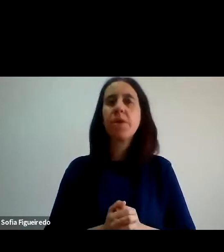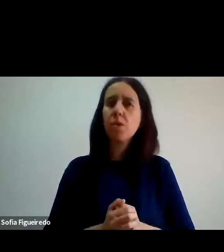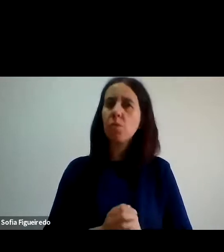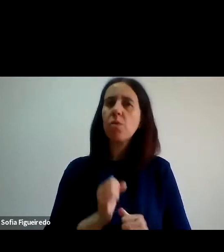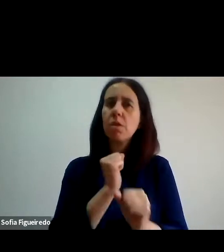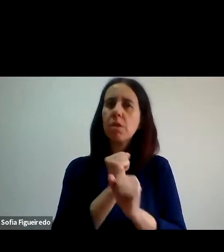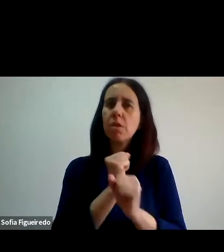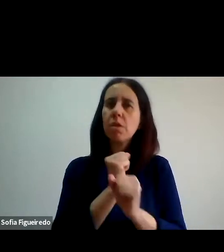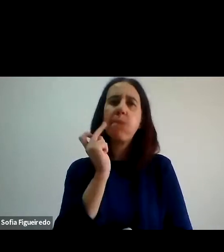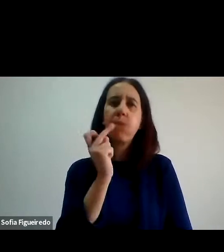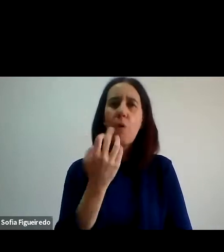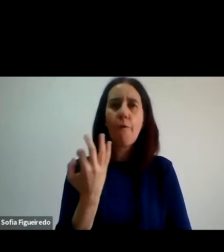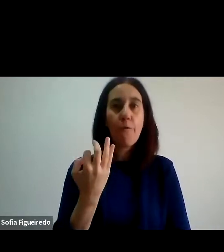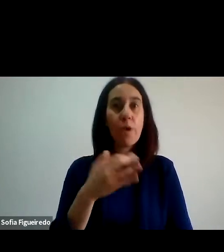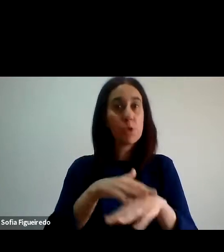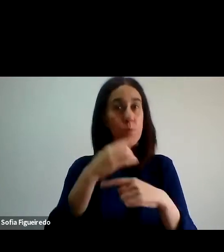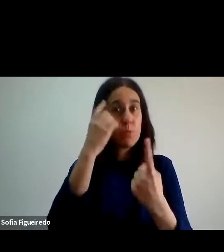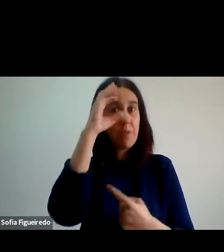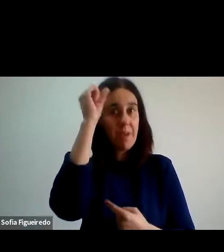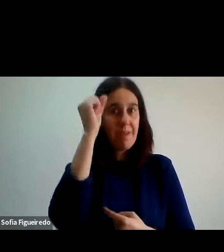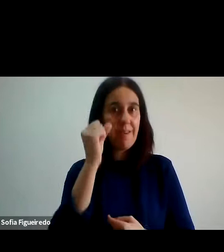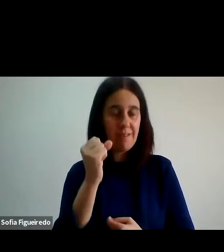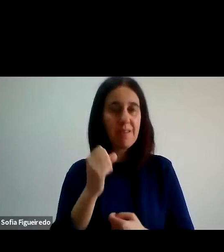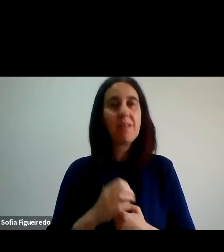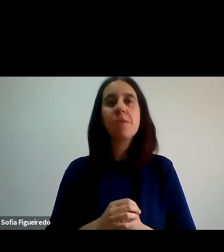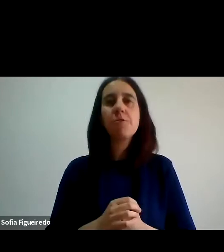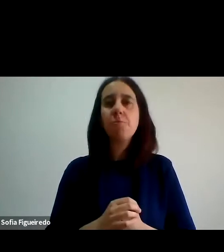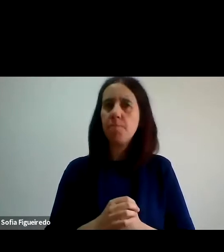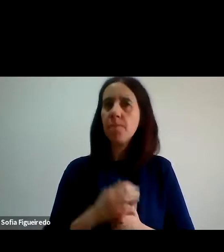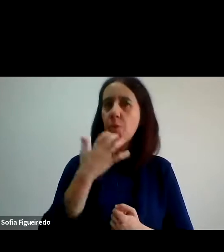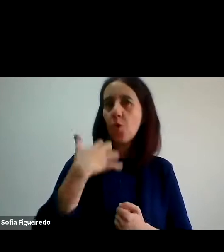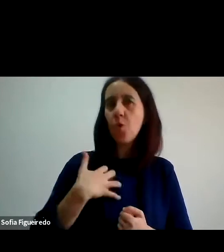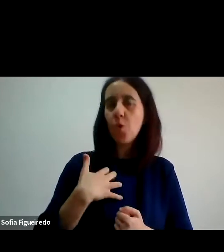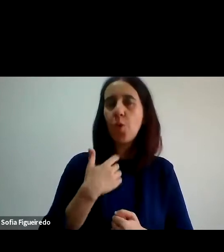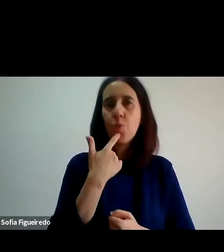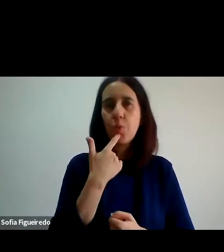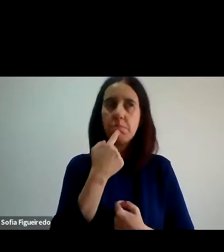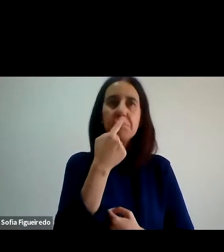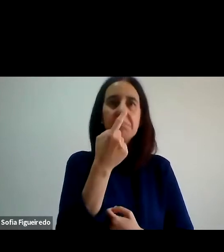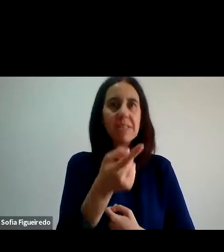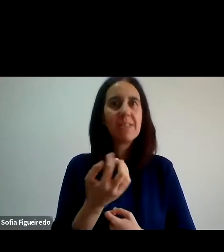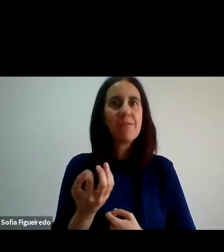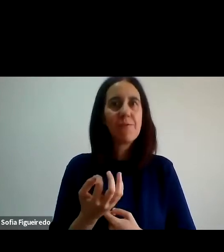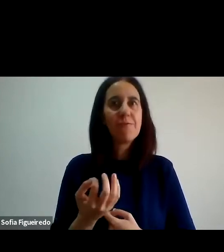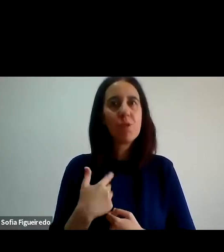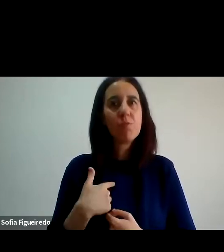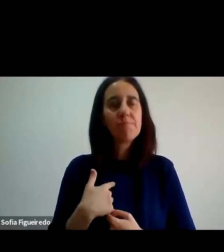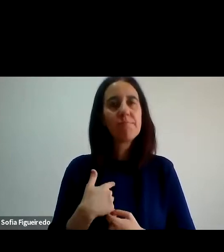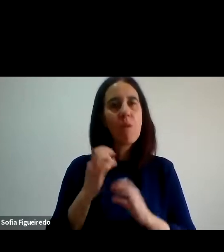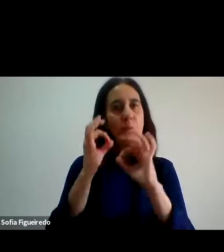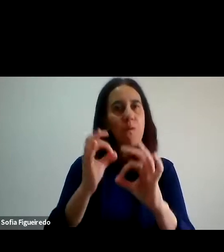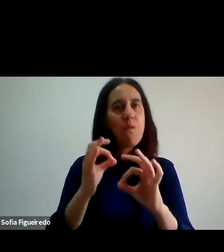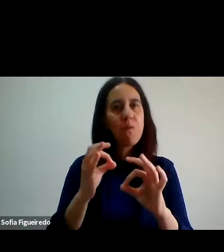bastantes anos na administração pública, com muito orgulho posso dizer que fui um servidor do Estado